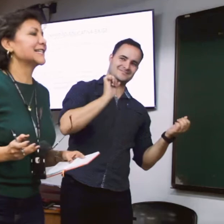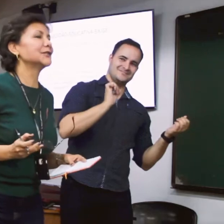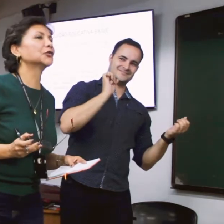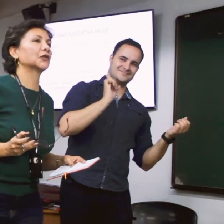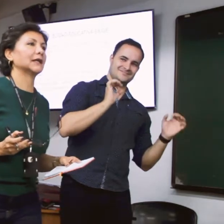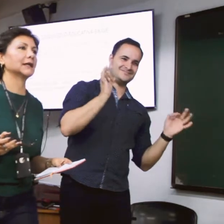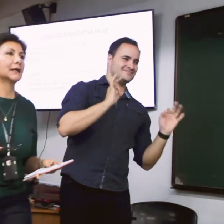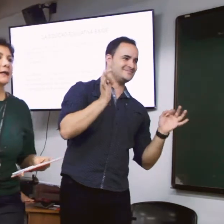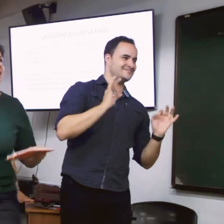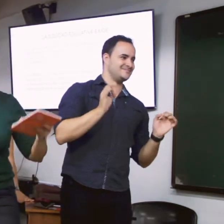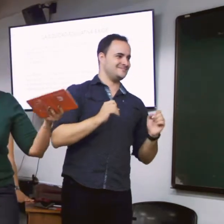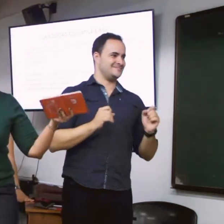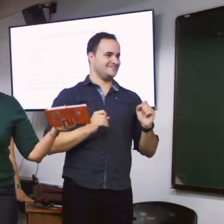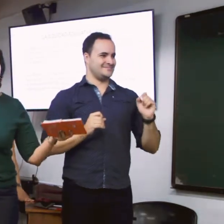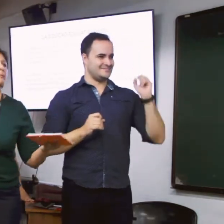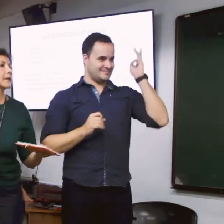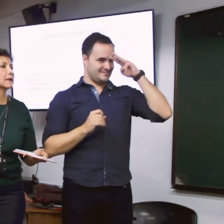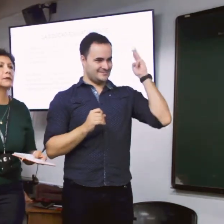No sé.